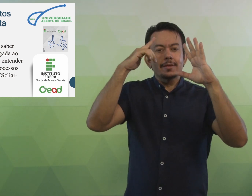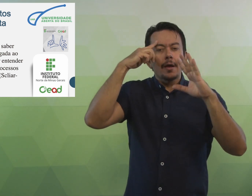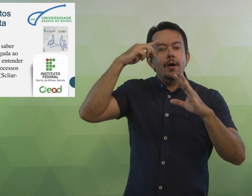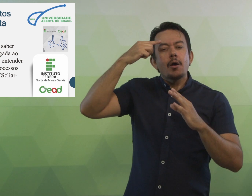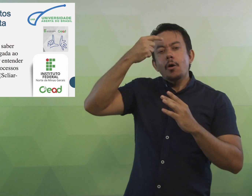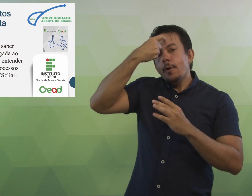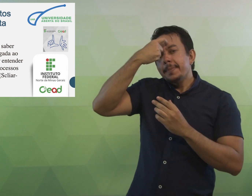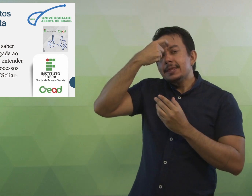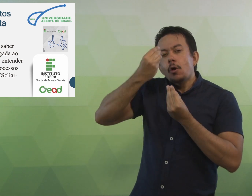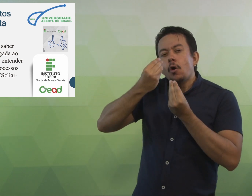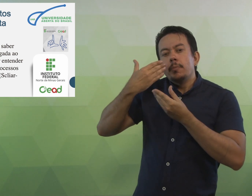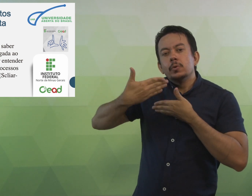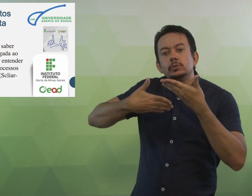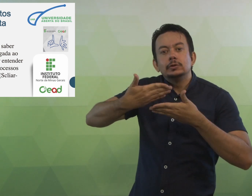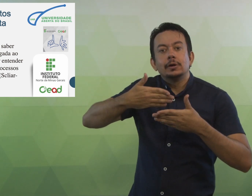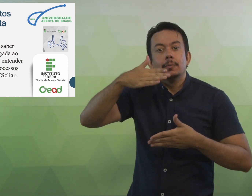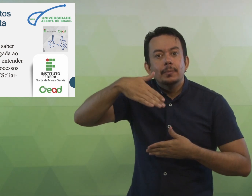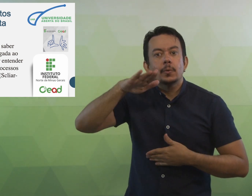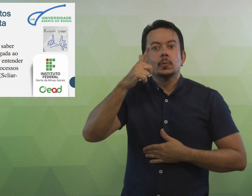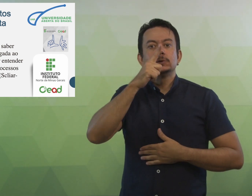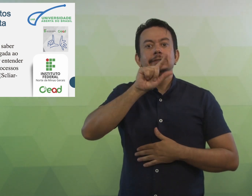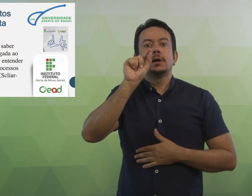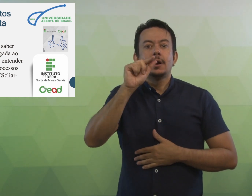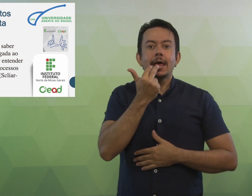da língua acontece.